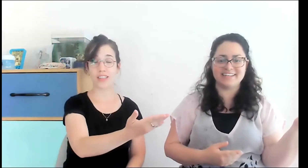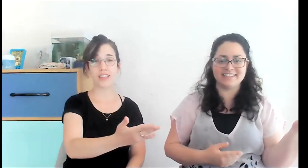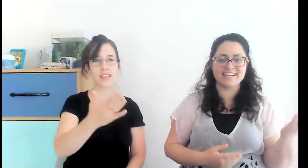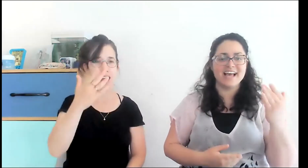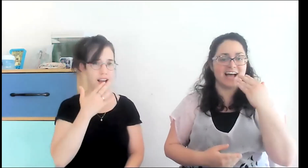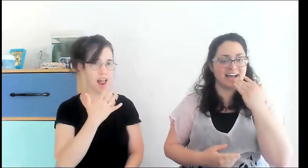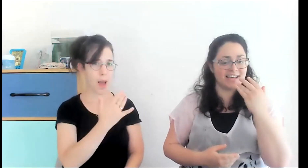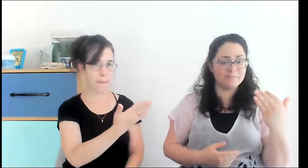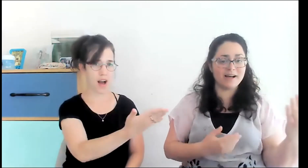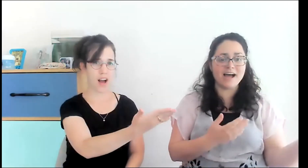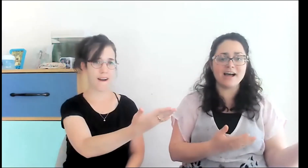העוקץ, על המר